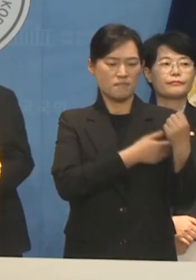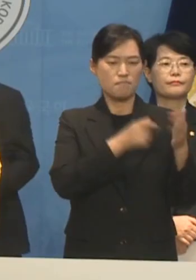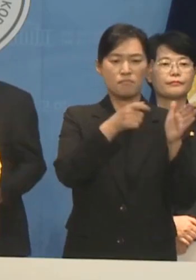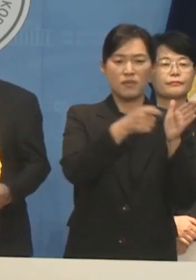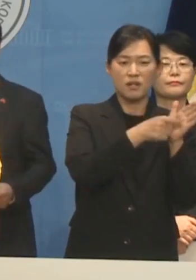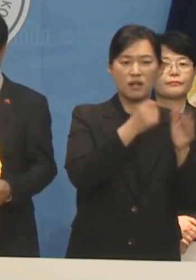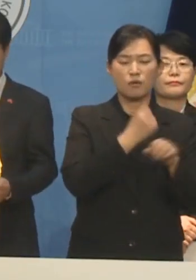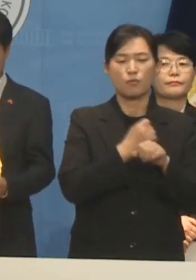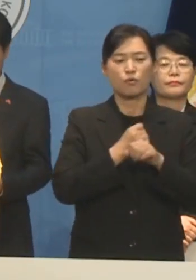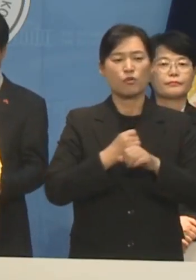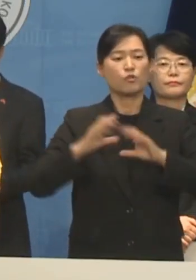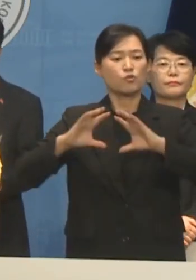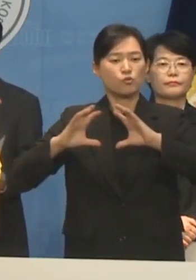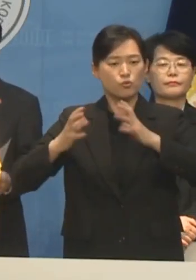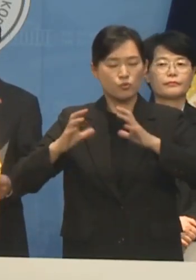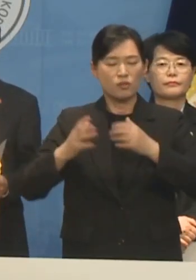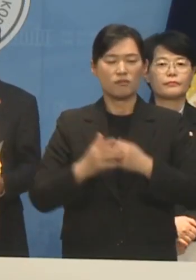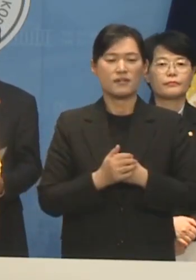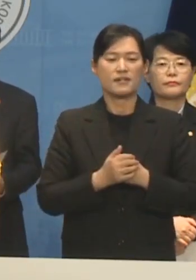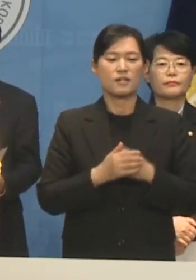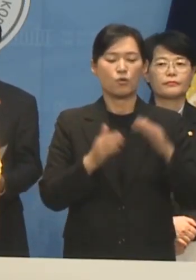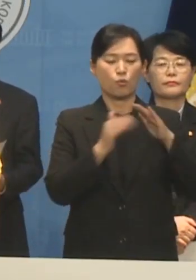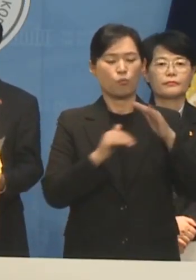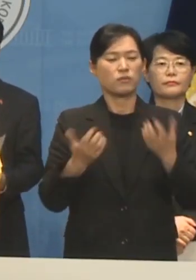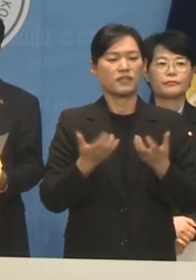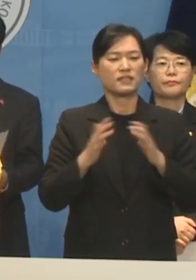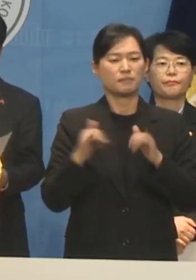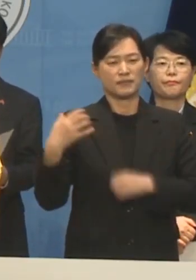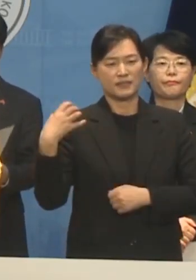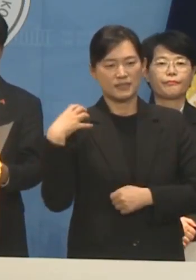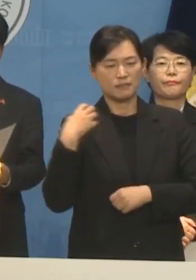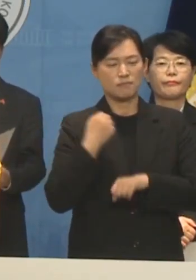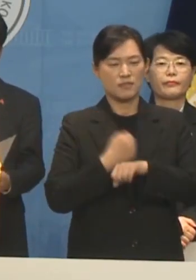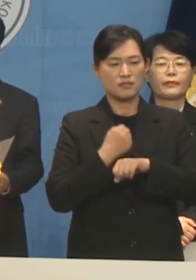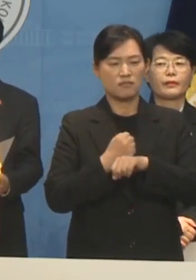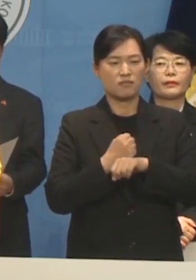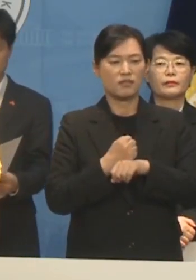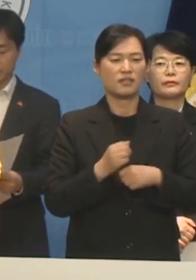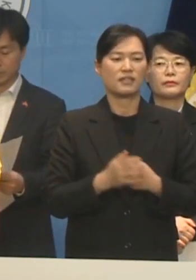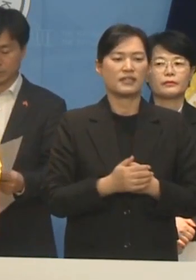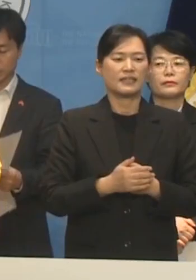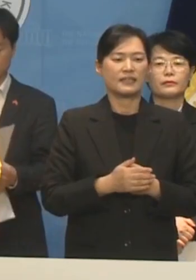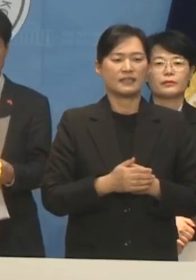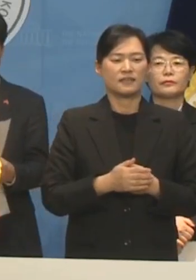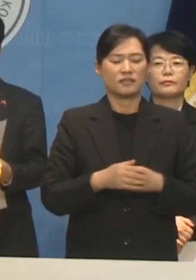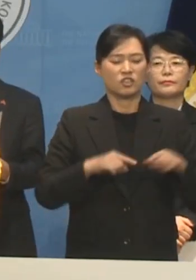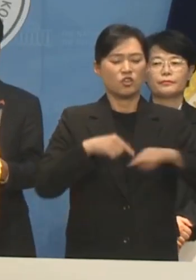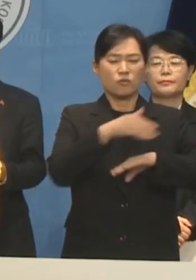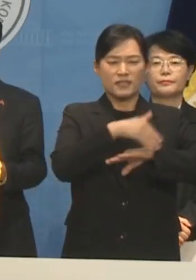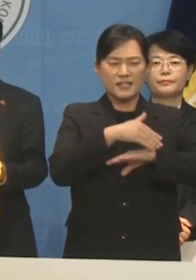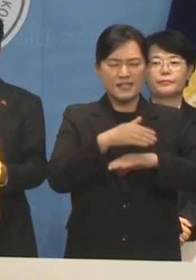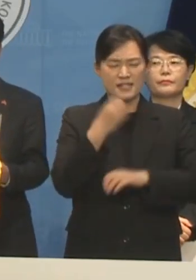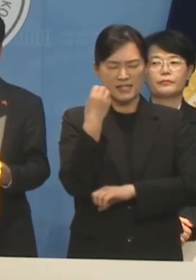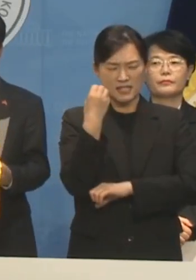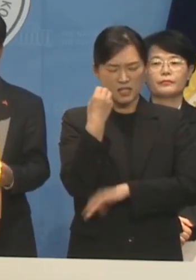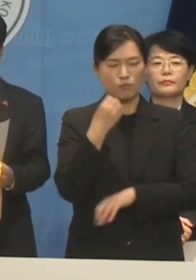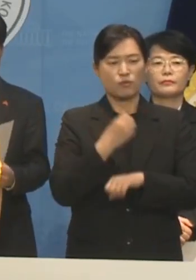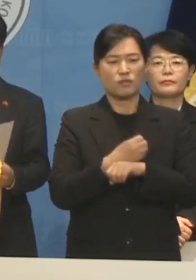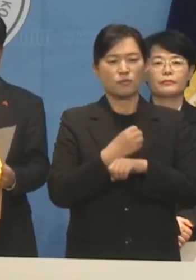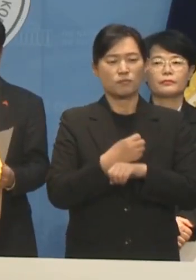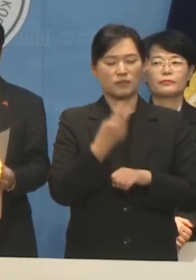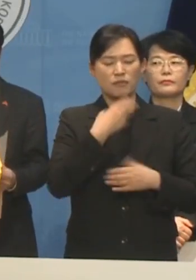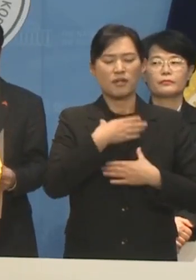국가와 지자체 등 공무원의 책무를 명확히 해서 생명안전 정책 추진의 기본 사항과 안전사고 예방 및 대응에